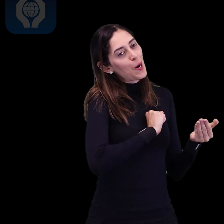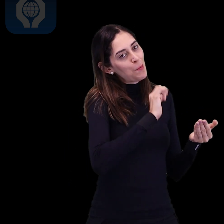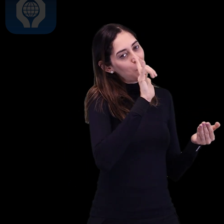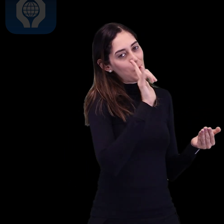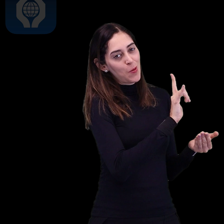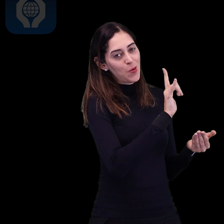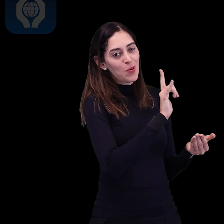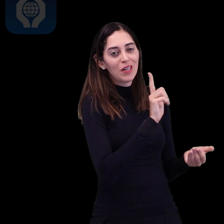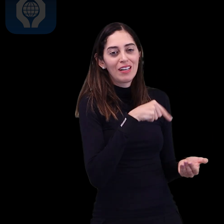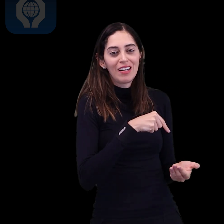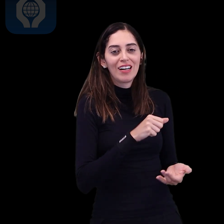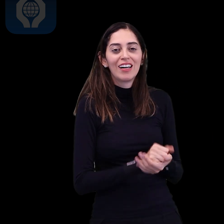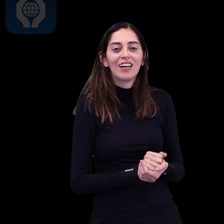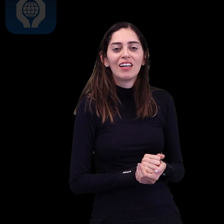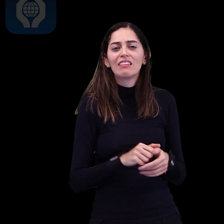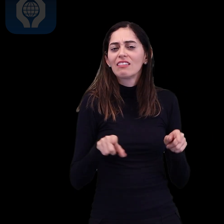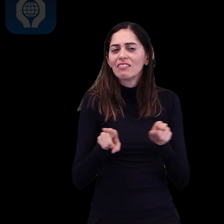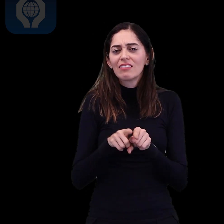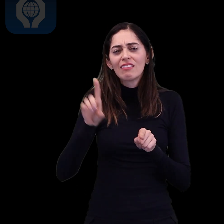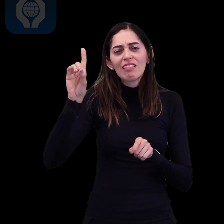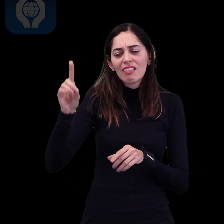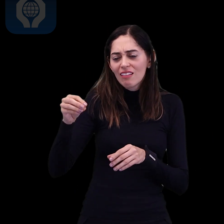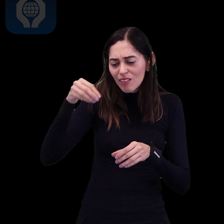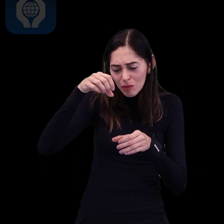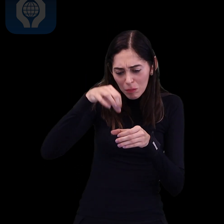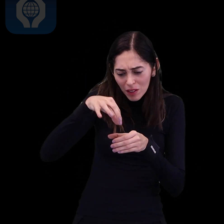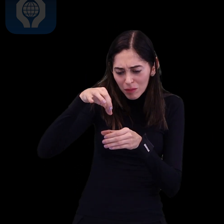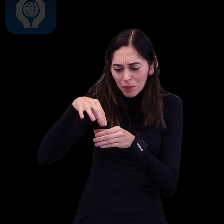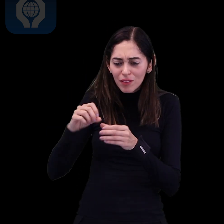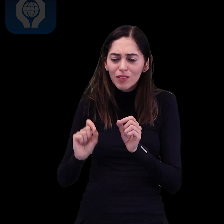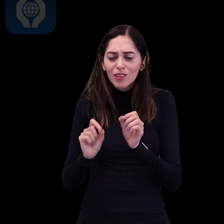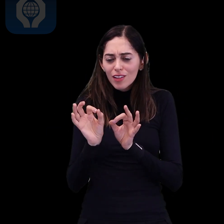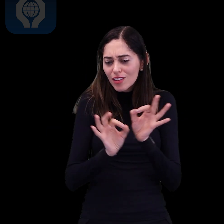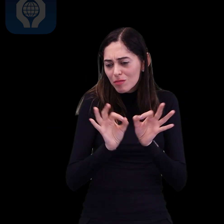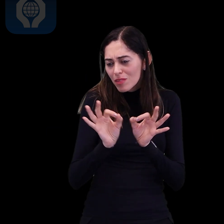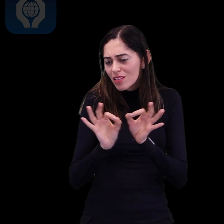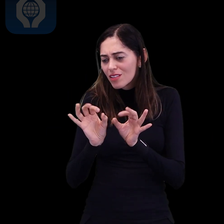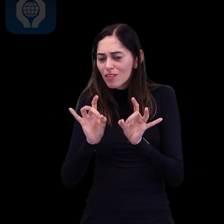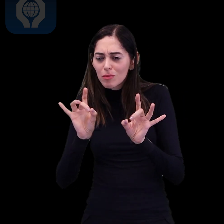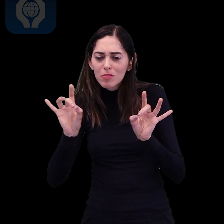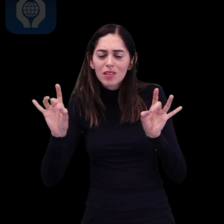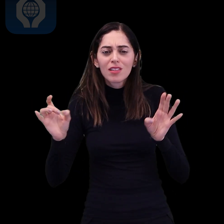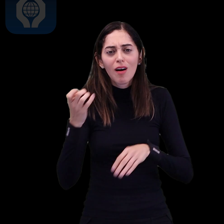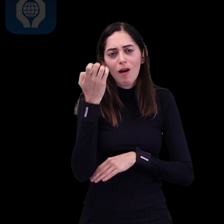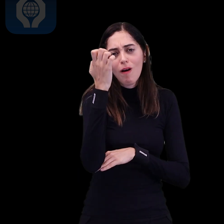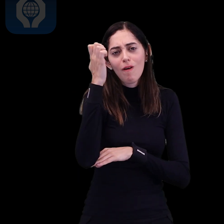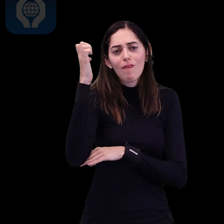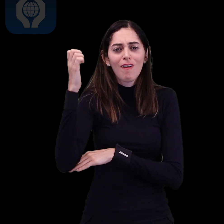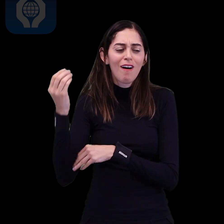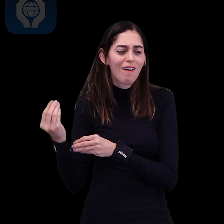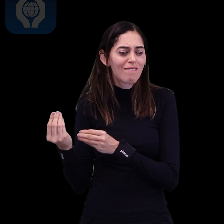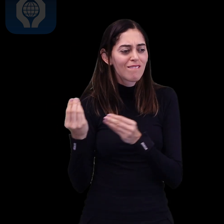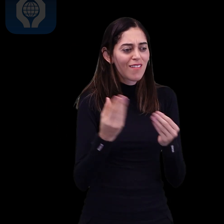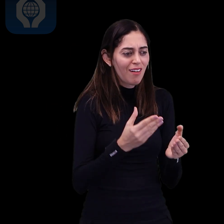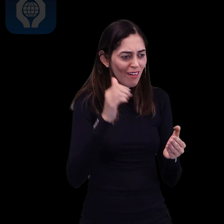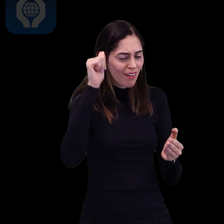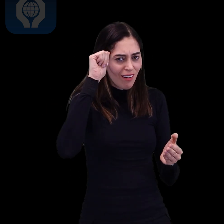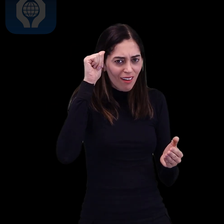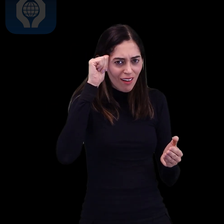um lindo jardim para Adão porque Deus o amava. Todos os jardins zoológicos do mundo não poderiam